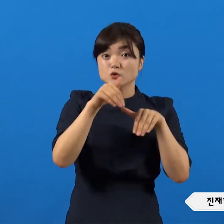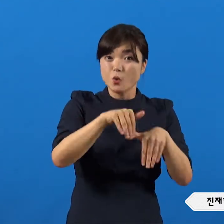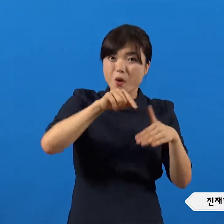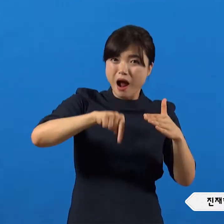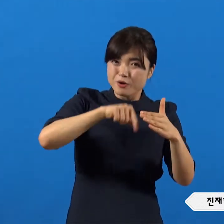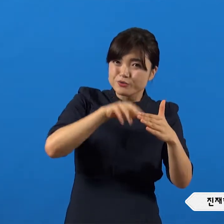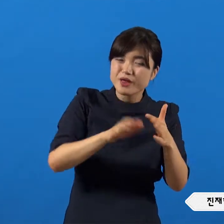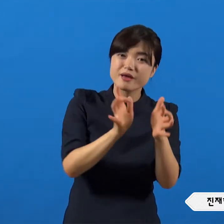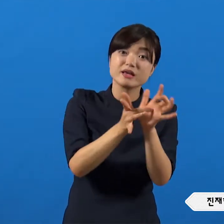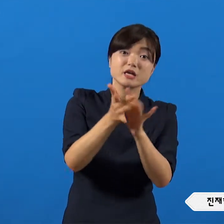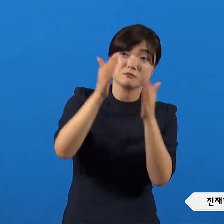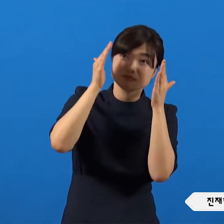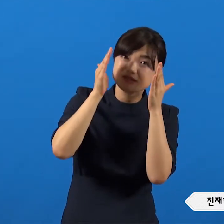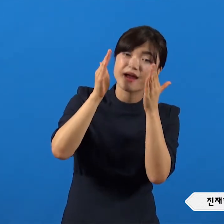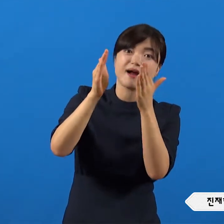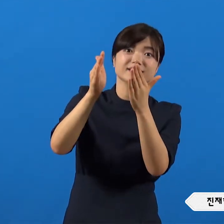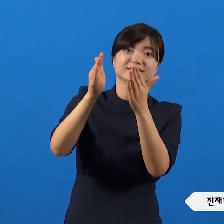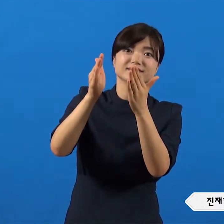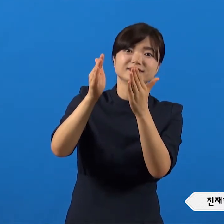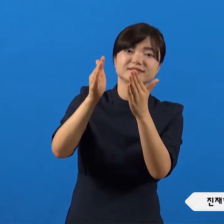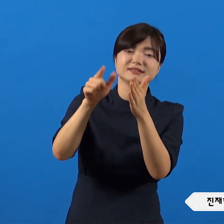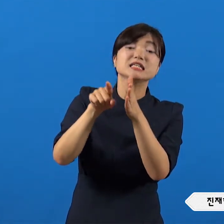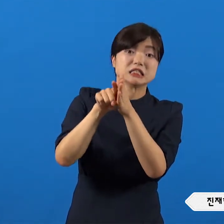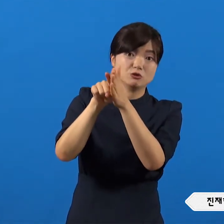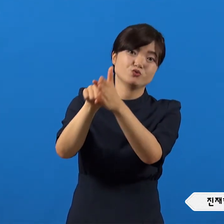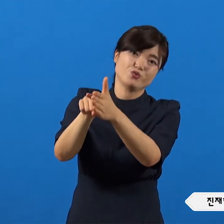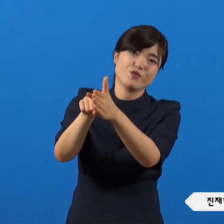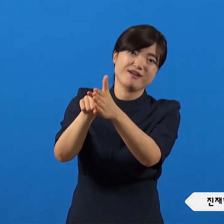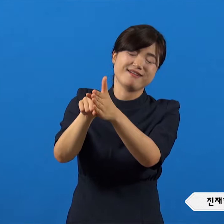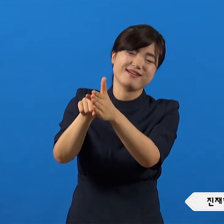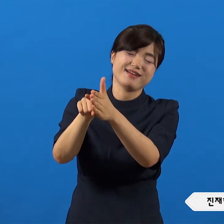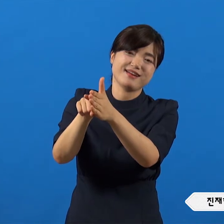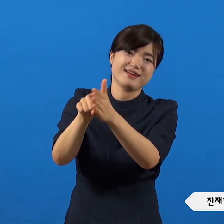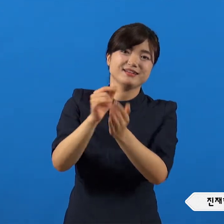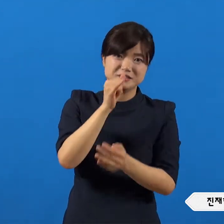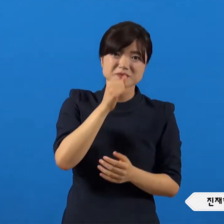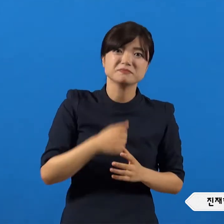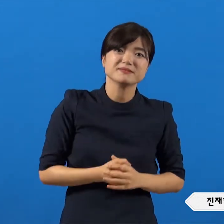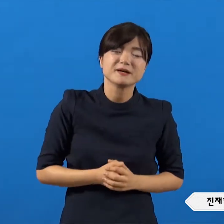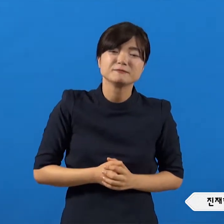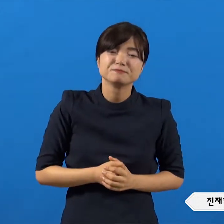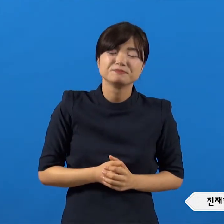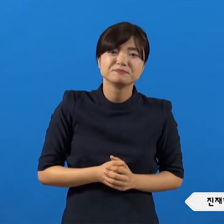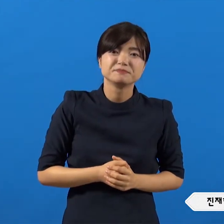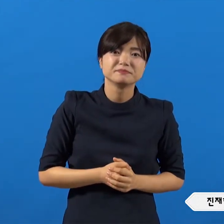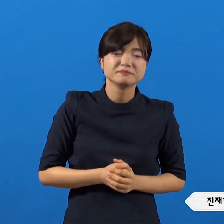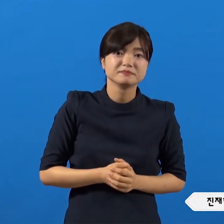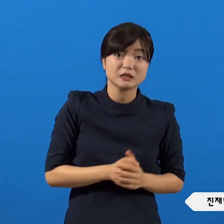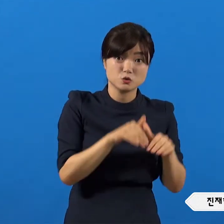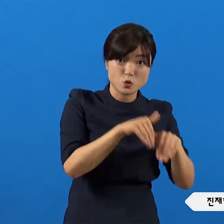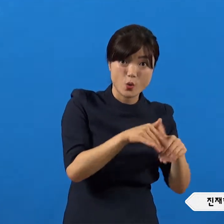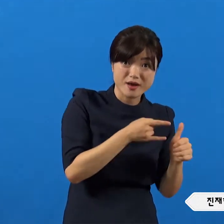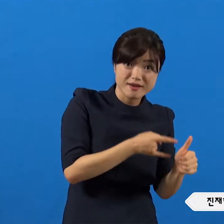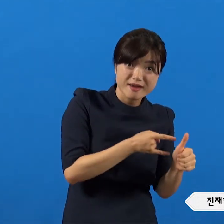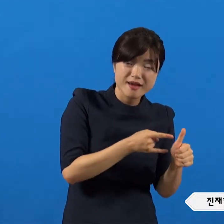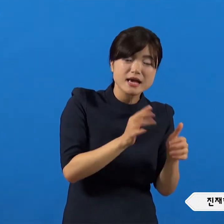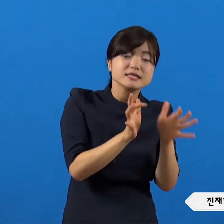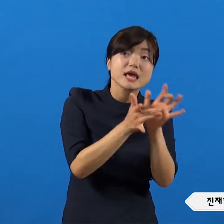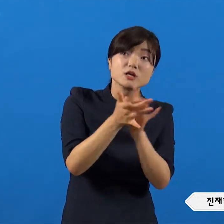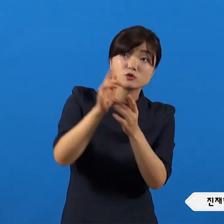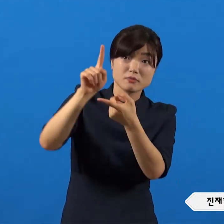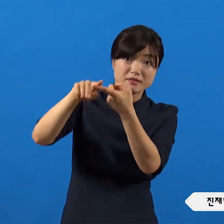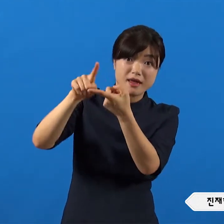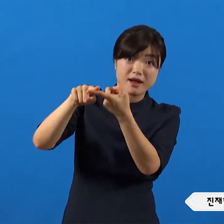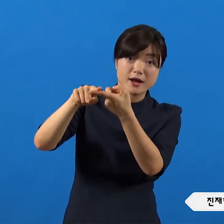그들에게 예수님에 대한 신뢰가 있었습니다. 그들에게 예수님에